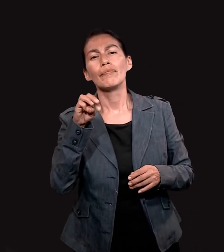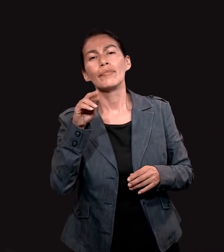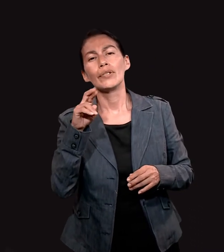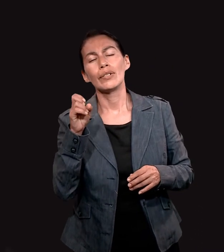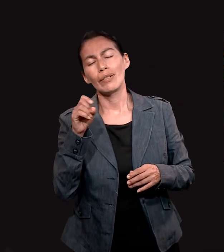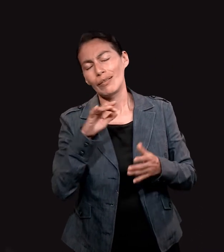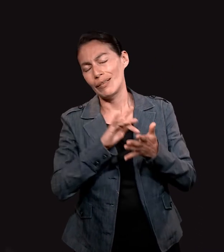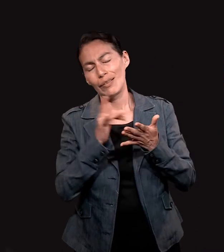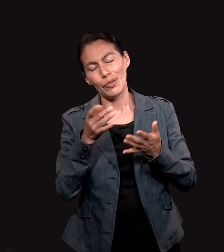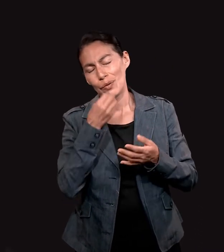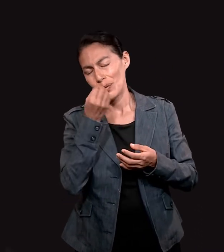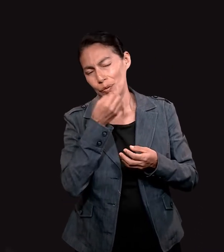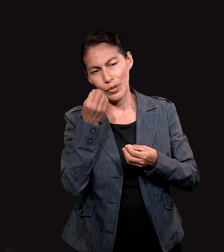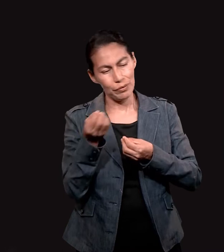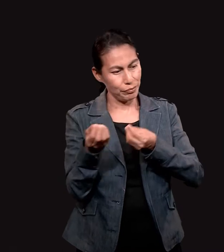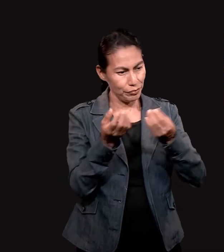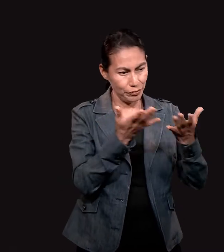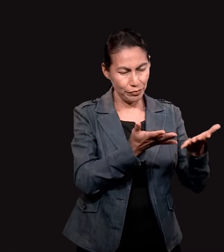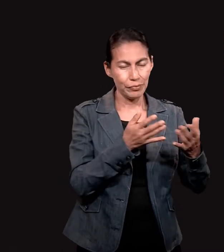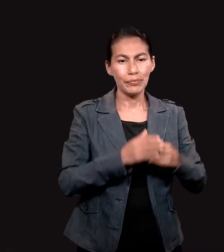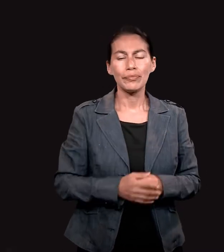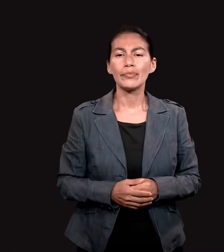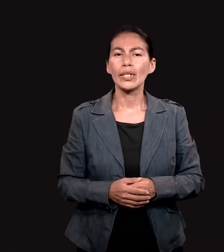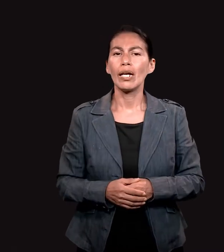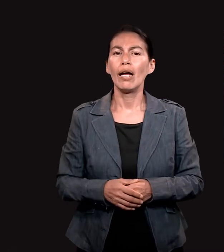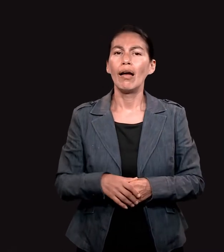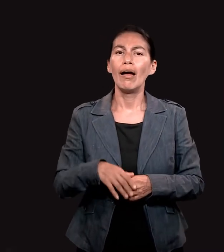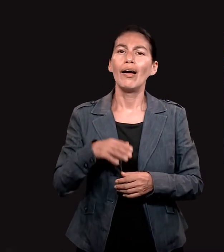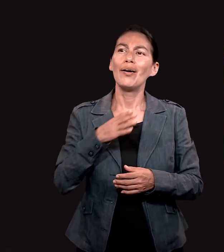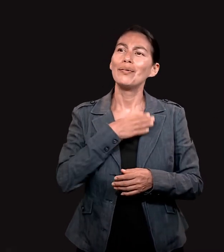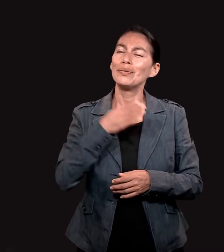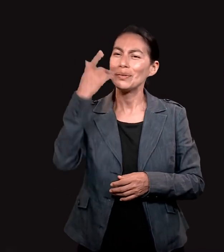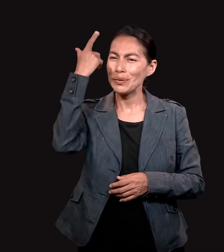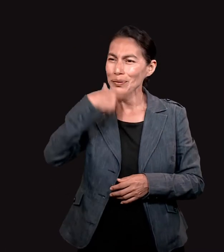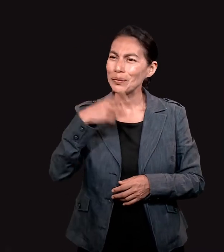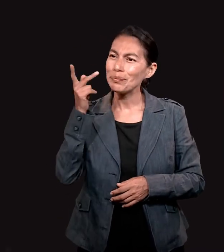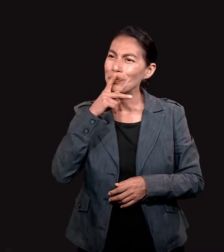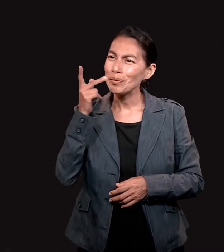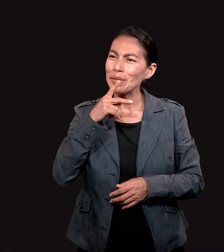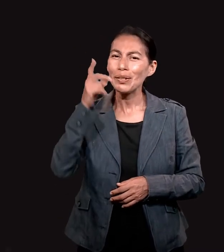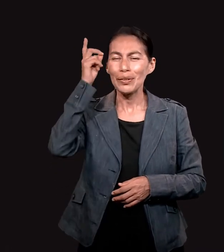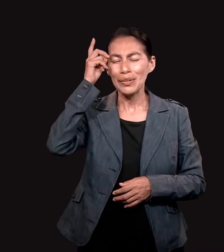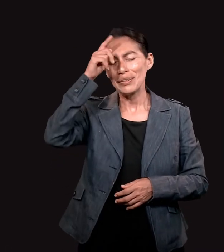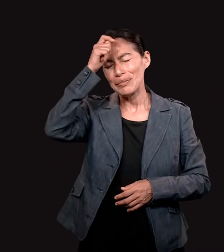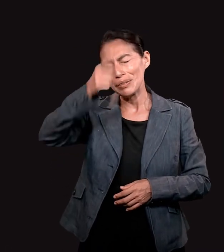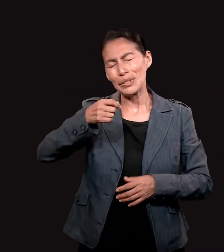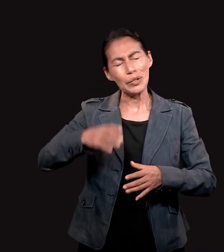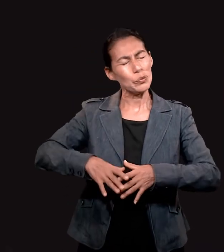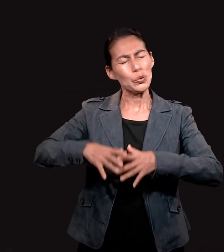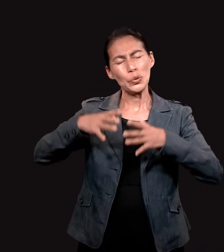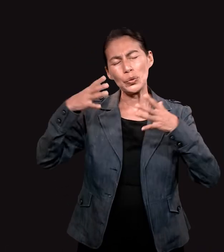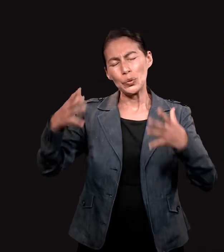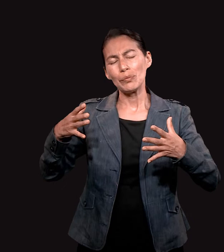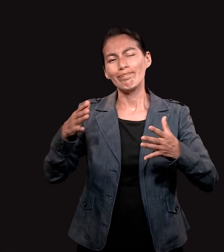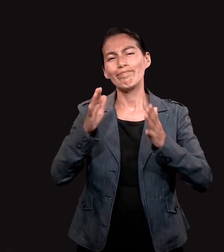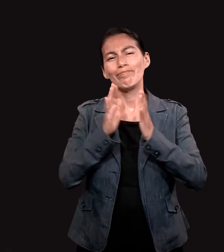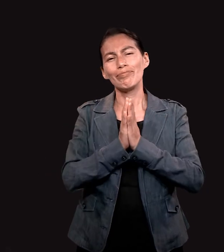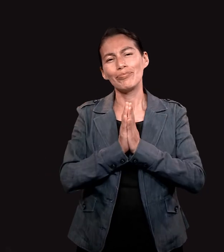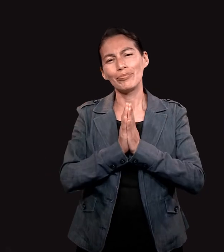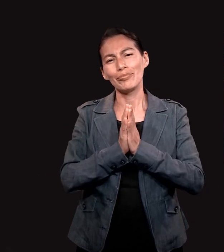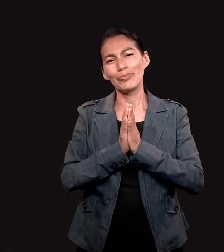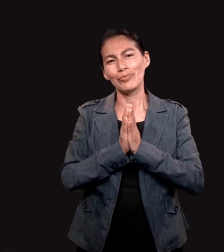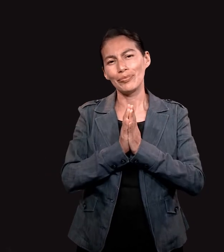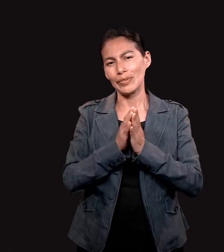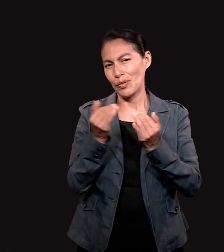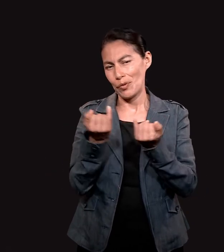Ricardo HR, buenas noches, pastor. Que el eterno Creador sea con ustedes y les bendiga grandemente. Amén. Y a ti también